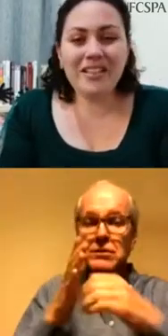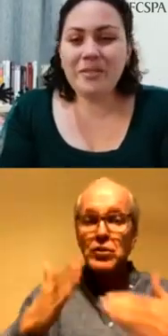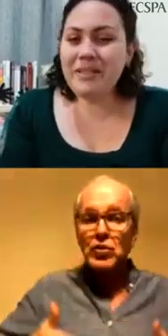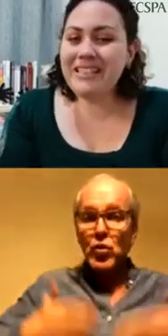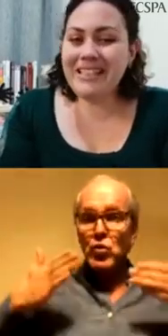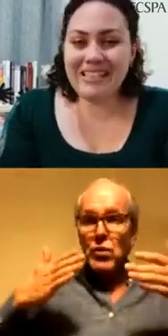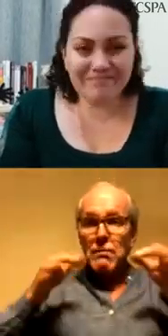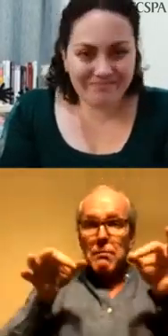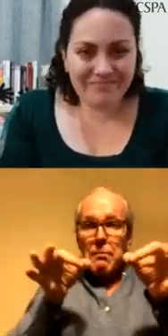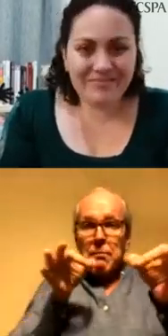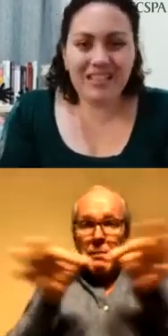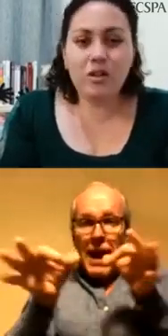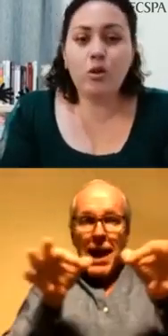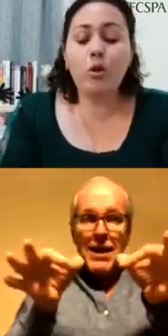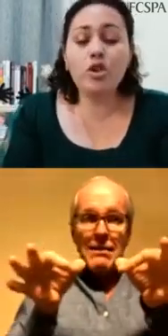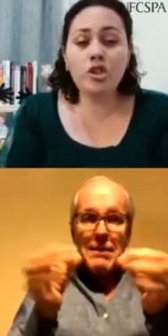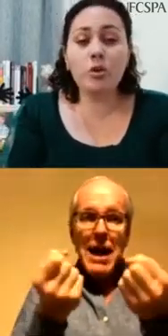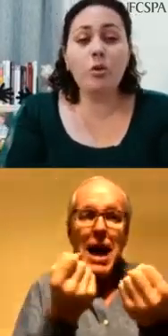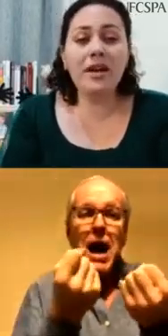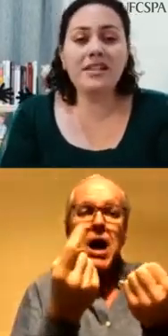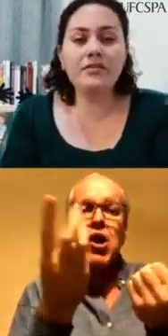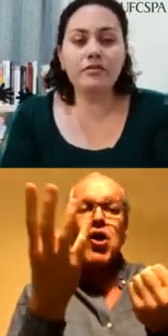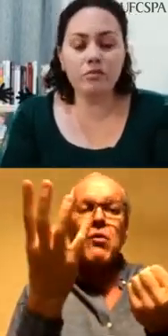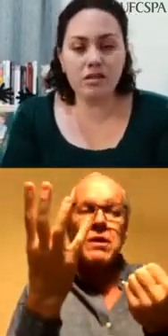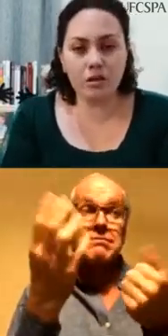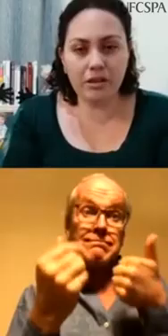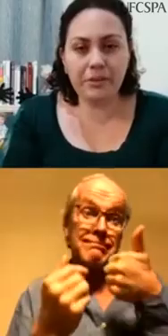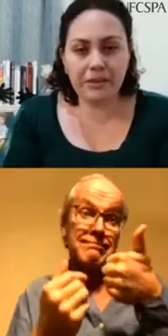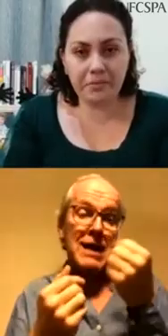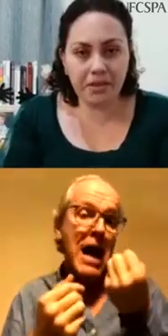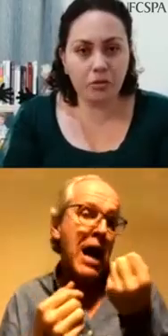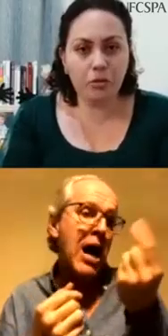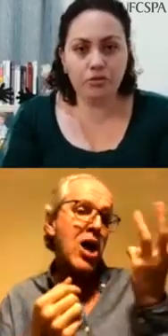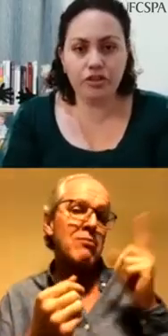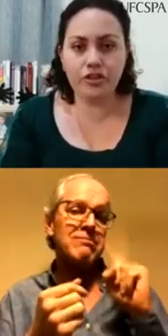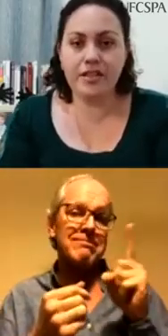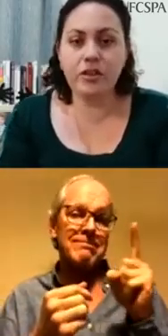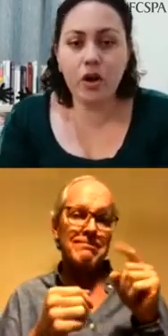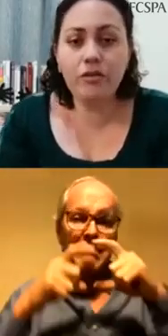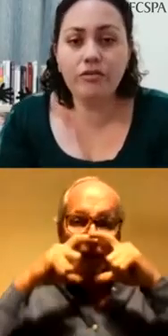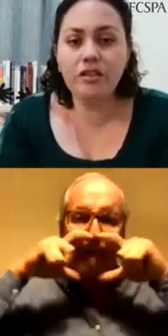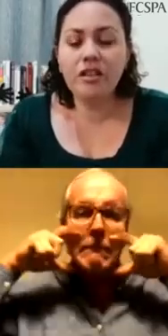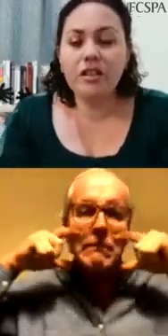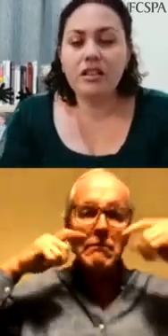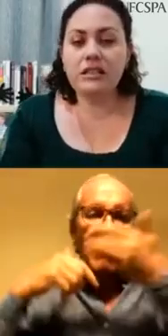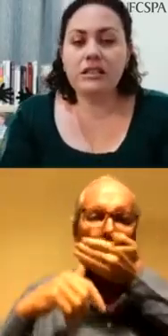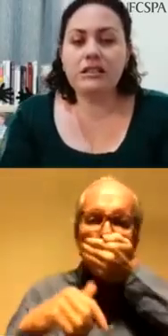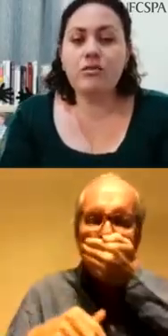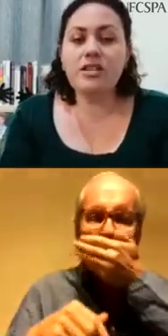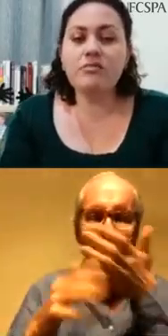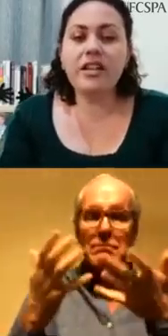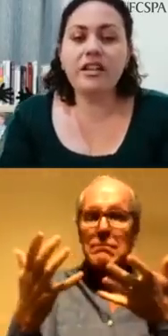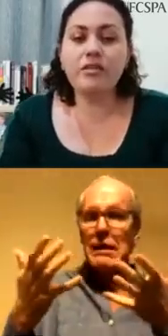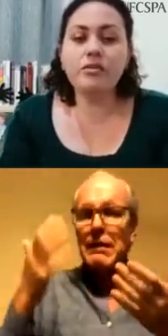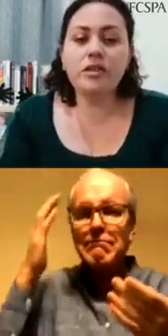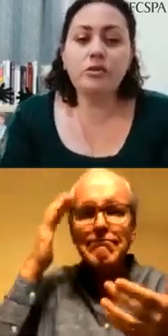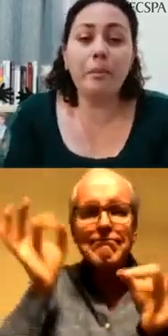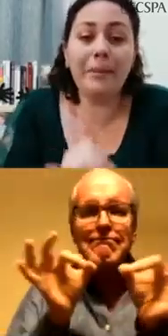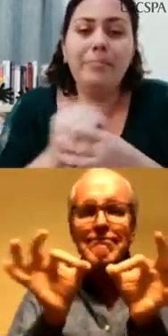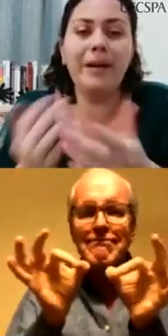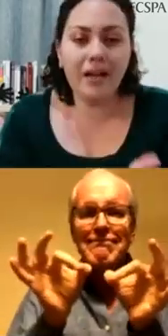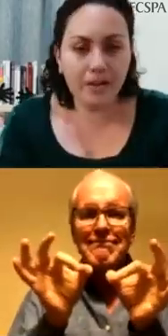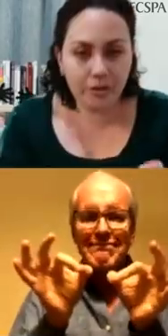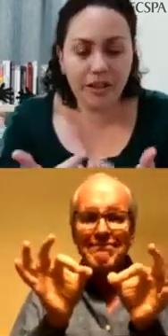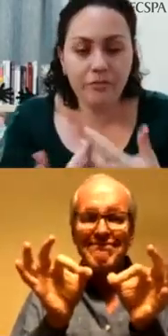Isso vai depender, né? Hoje, com essa função da pandemia do Covid-19, talvez não tenha havido tanto